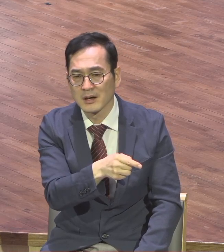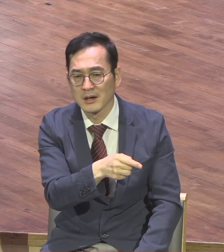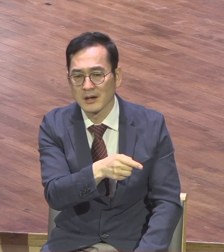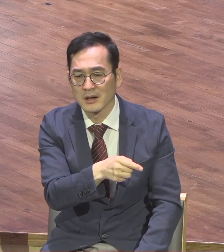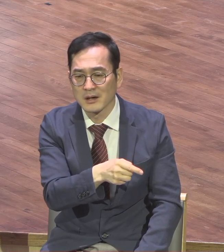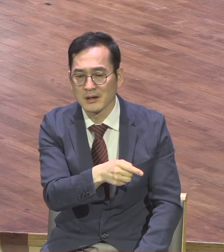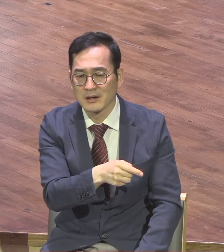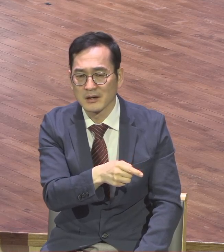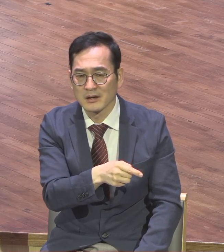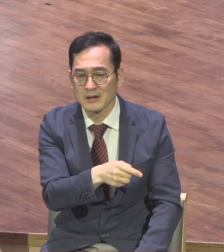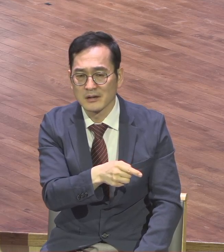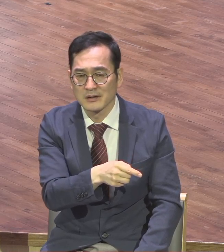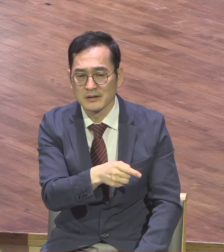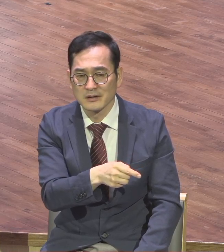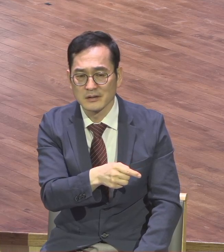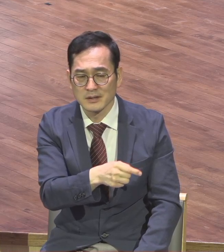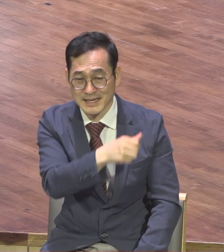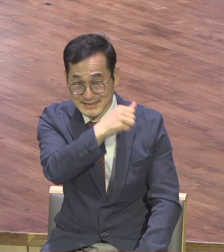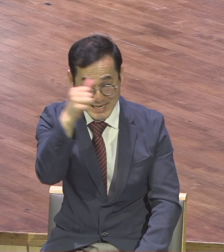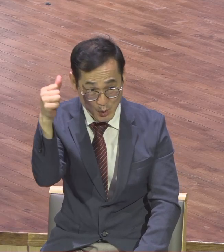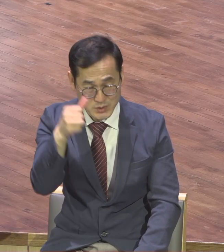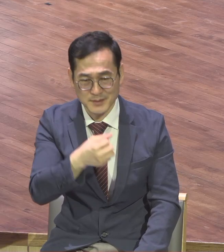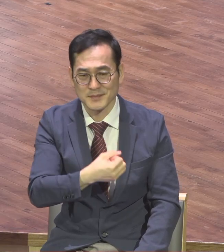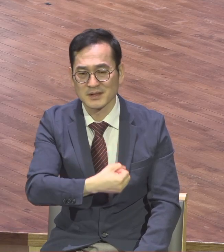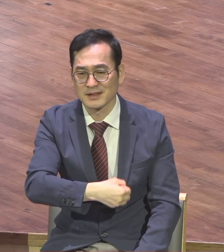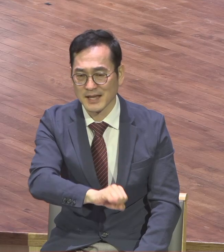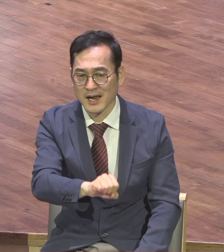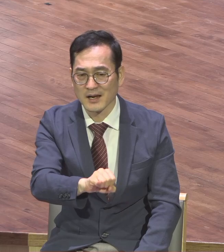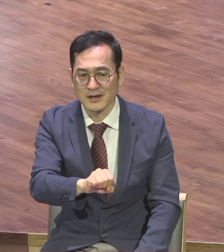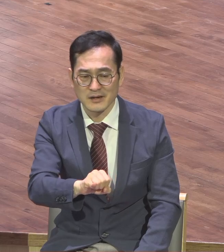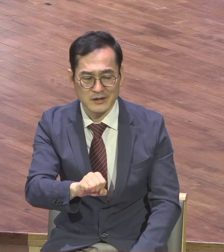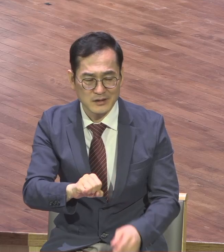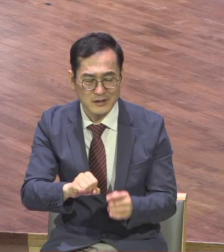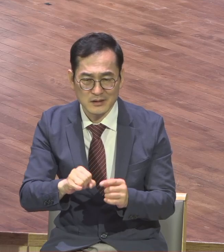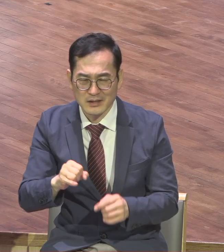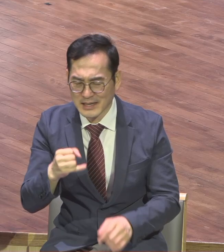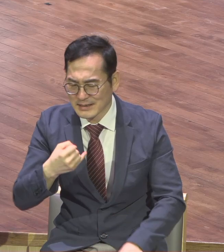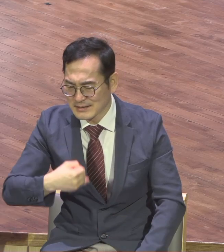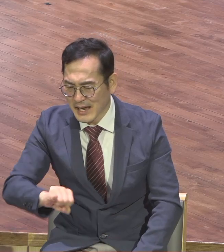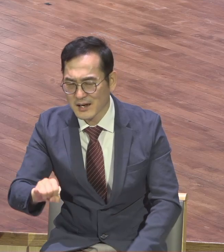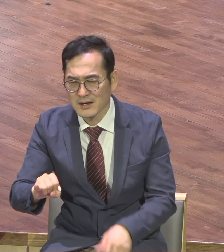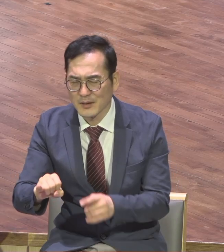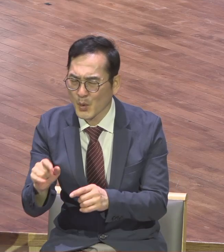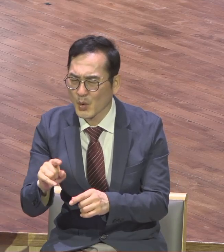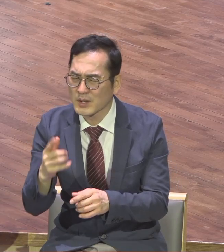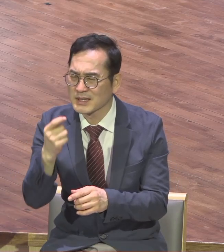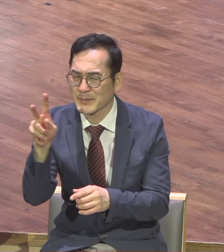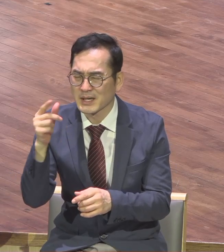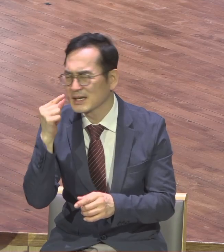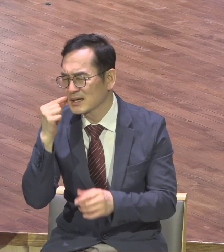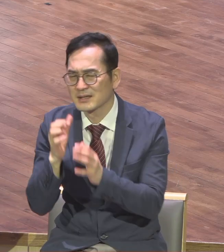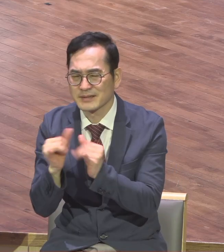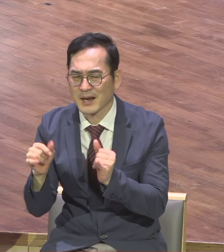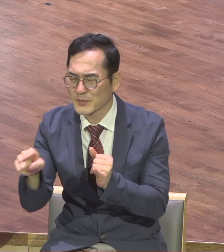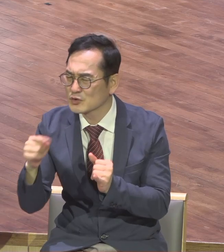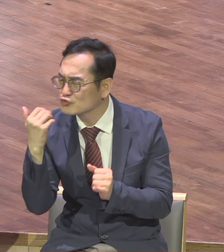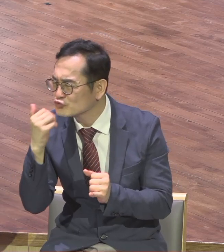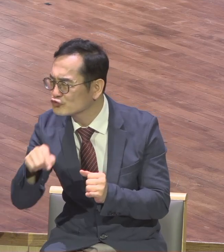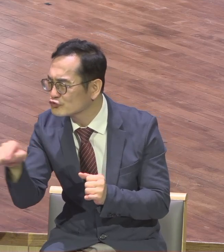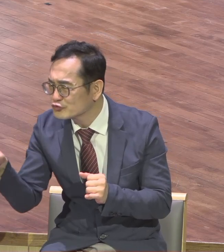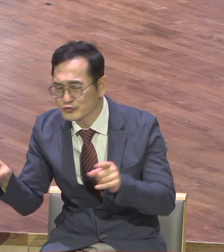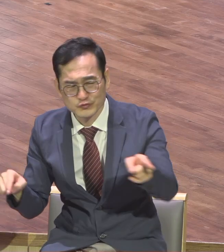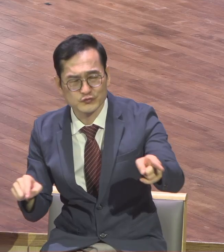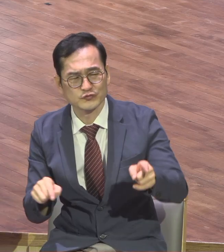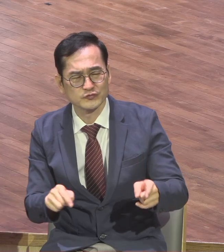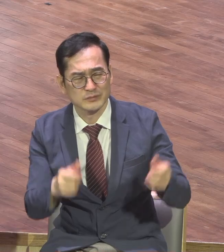장로고사 딸이에요. 귀신 앞에 잡혀가지고 있는, 그게 답을 달라고 줄을 서요. 예약해야 할 수 있어요.